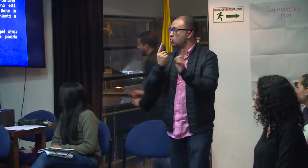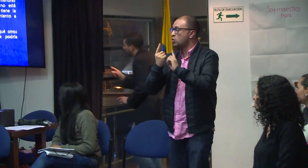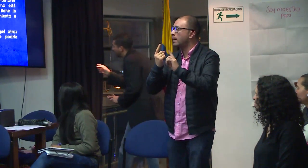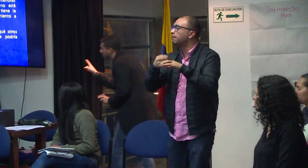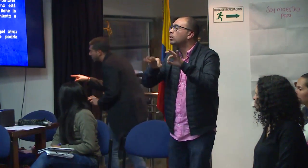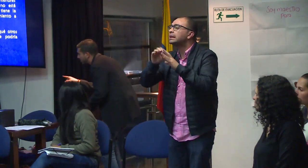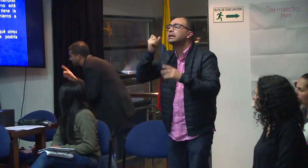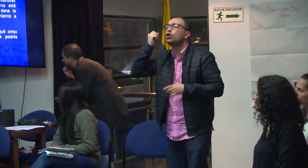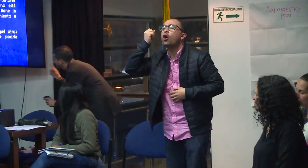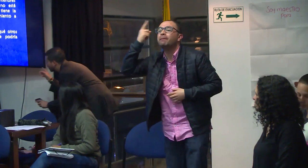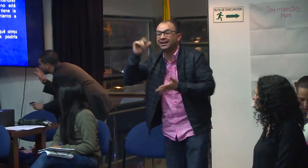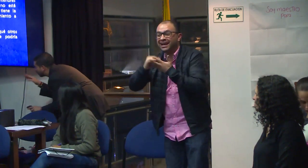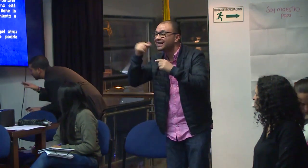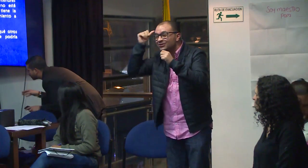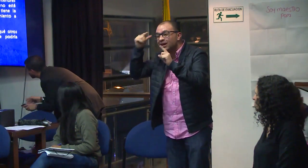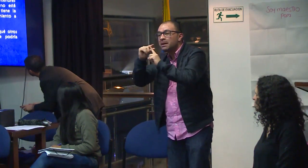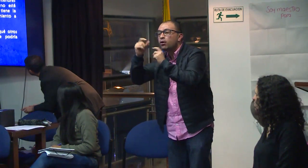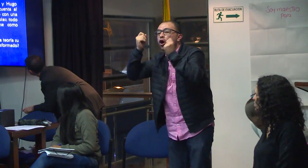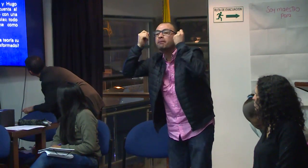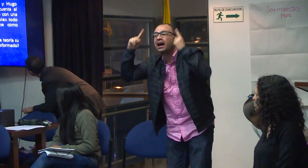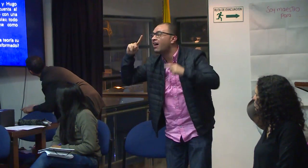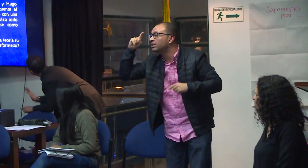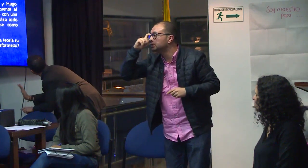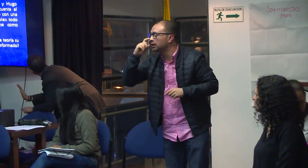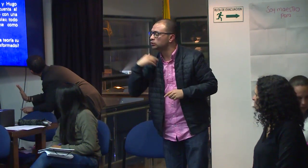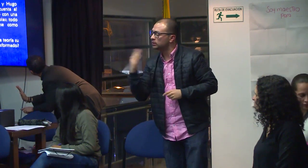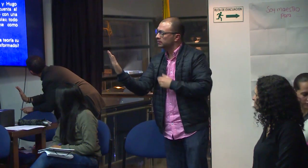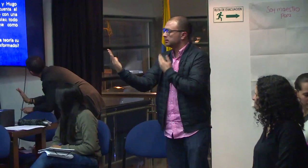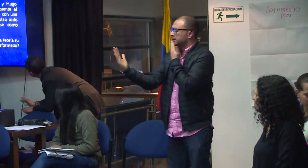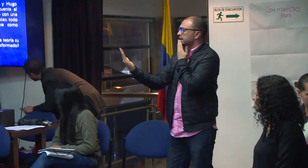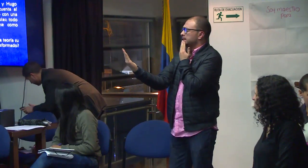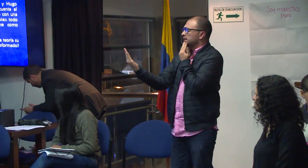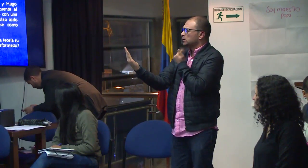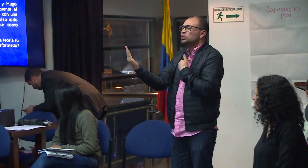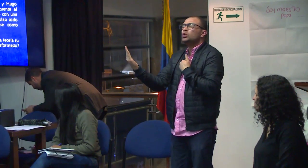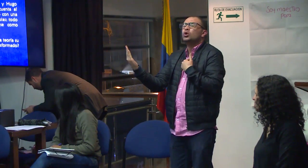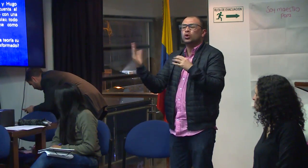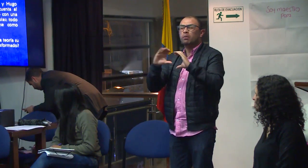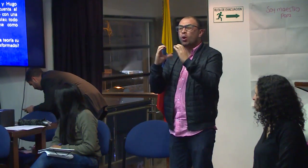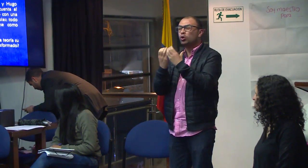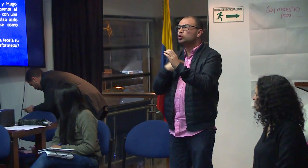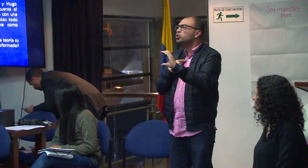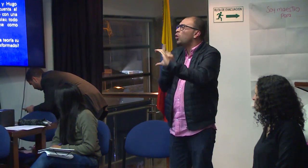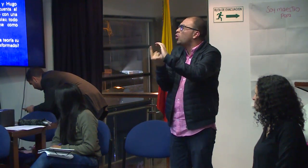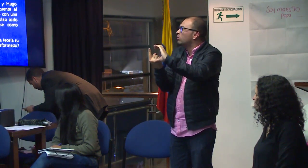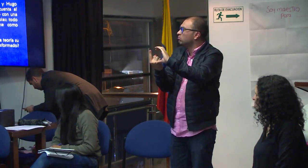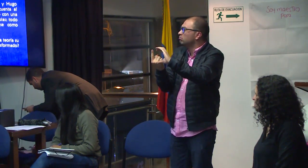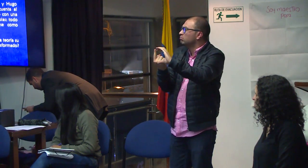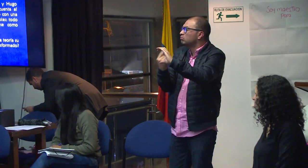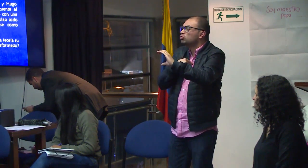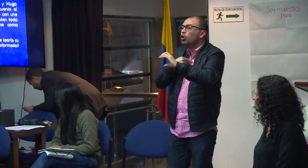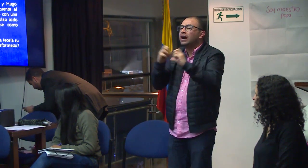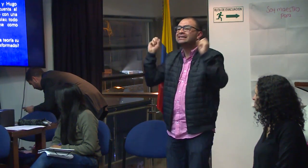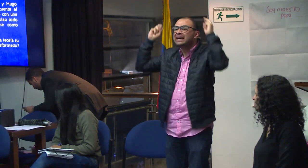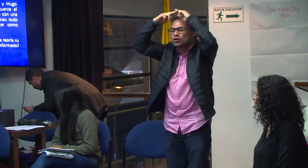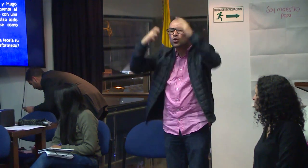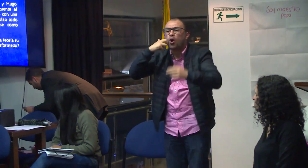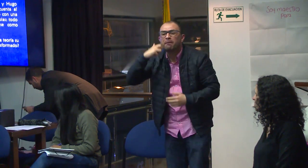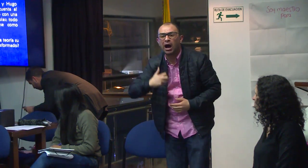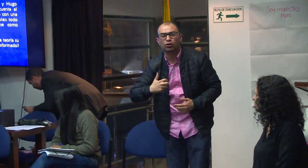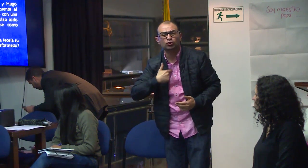Entonces, cuando yo me veo en el espejo, lo que veo es quién soy